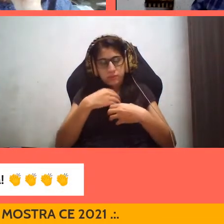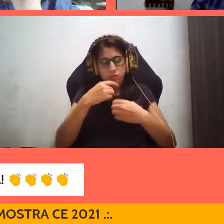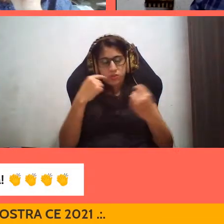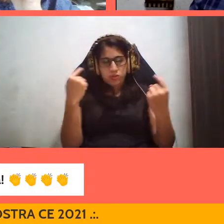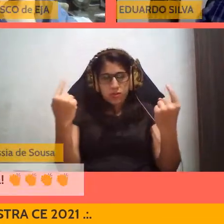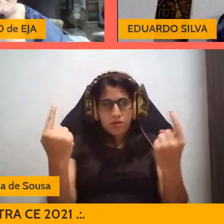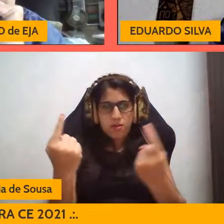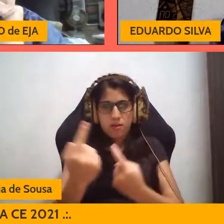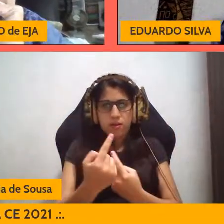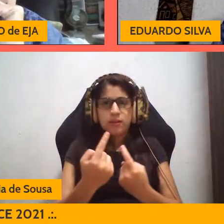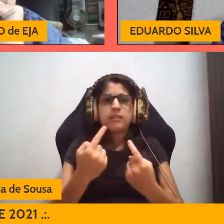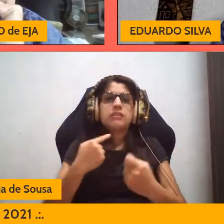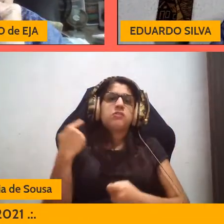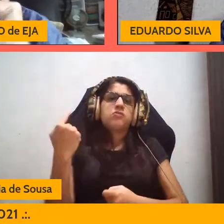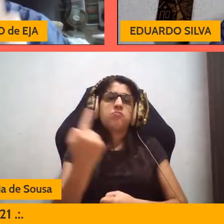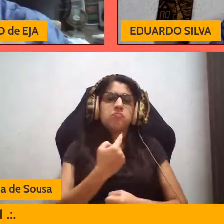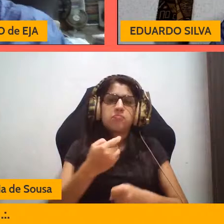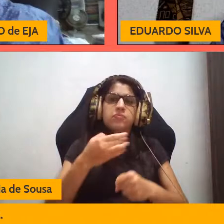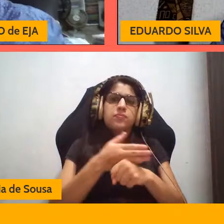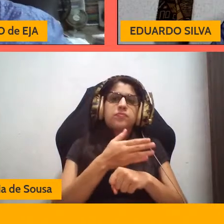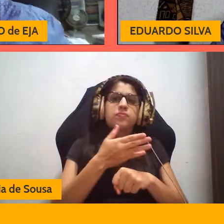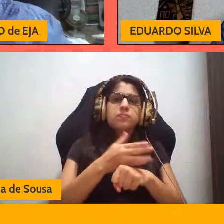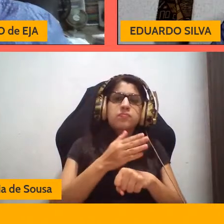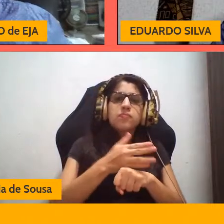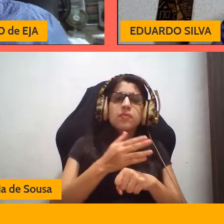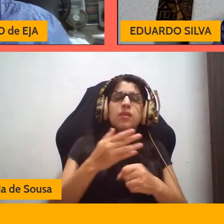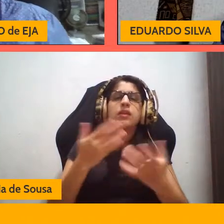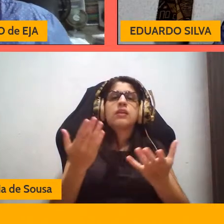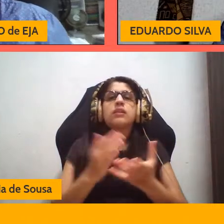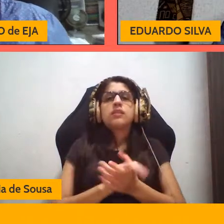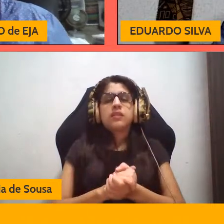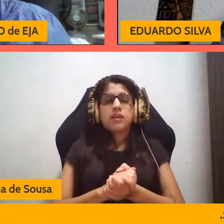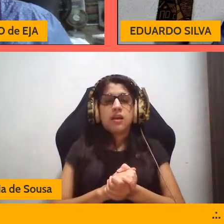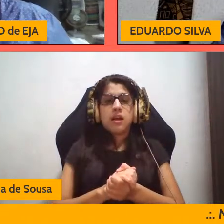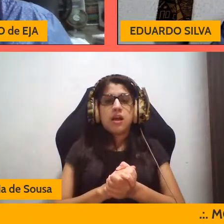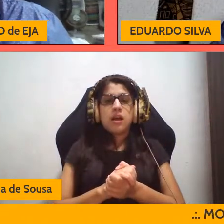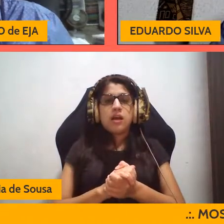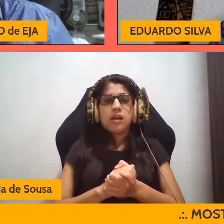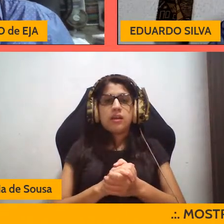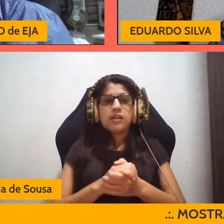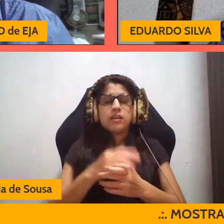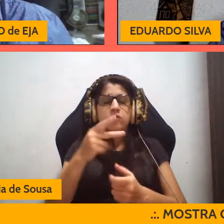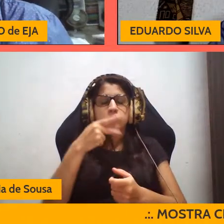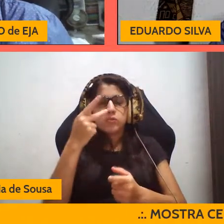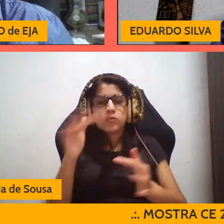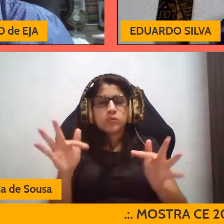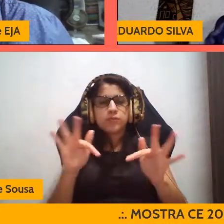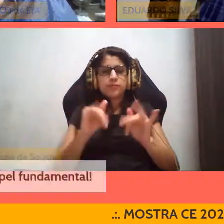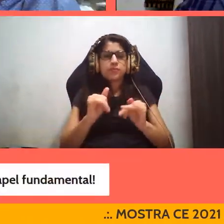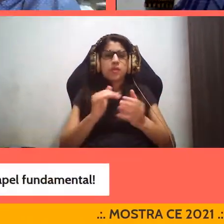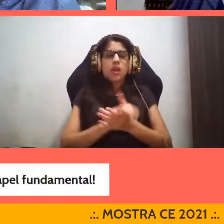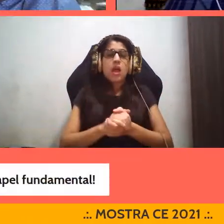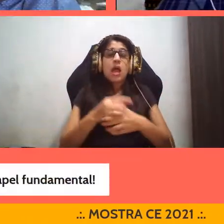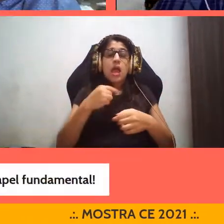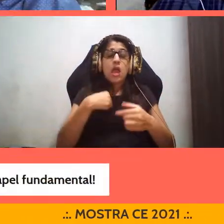o senhor, por gentileza, as suas considerações. Então, eu,